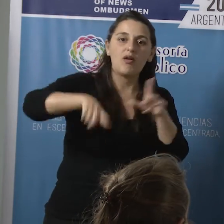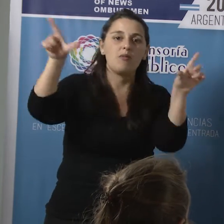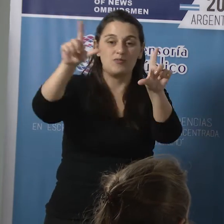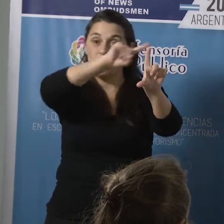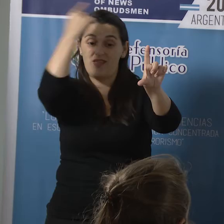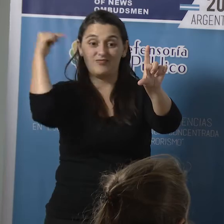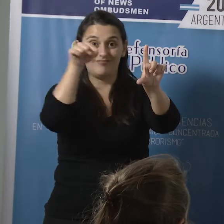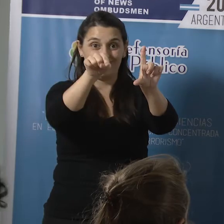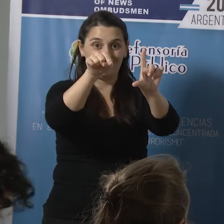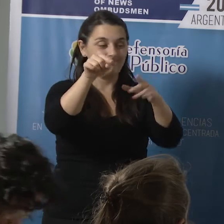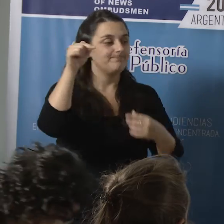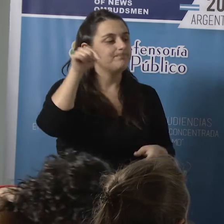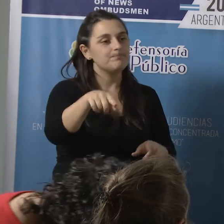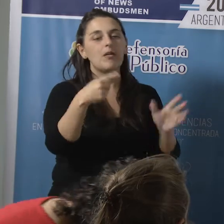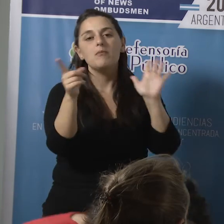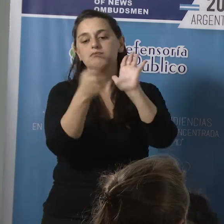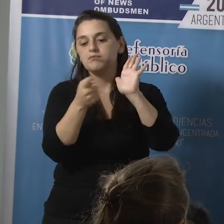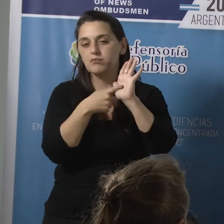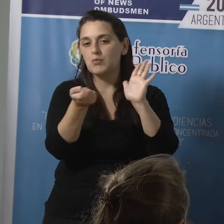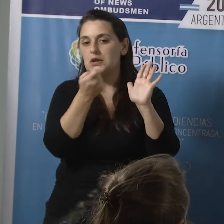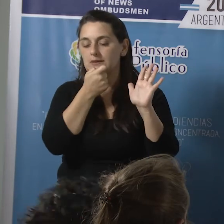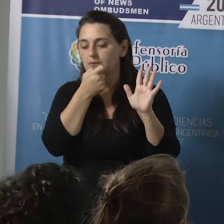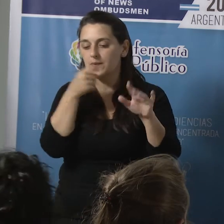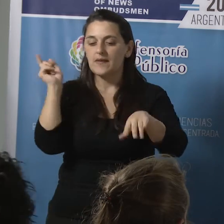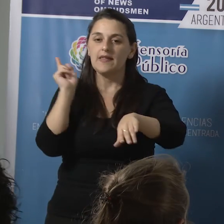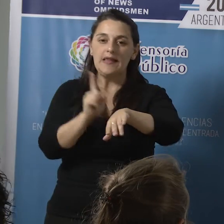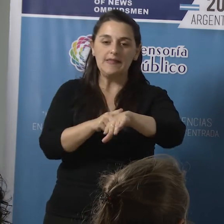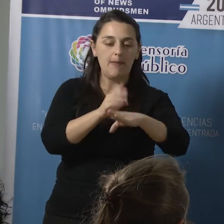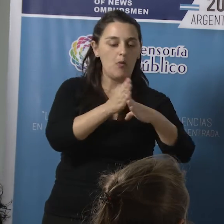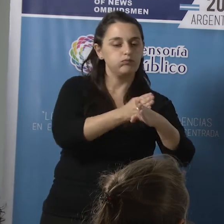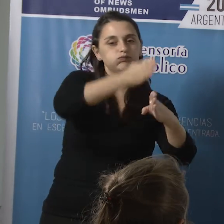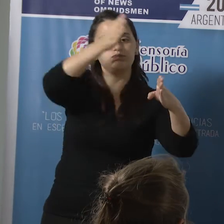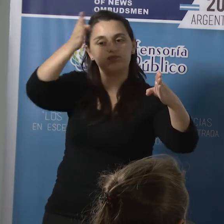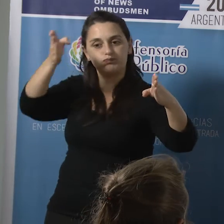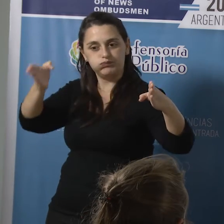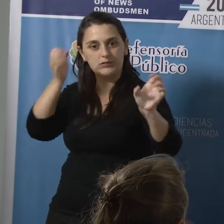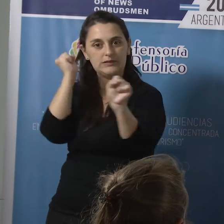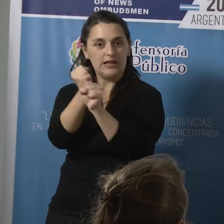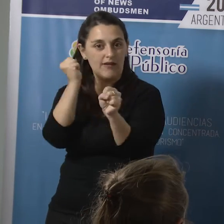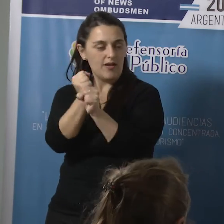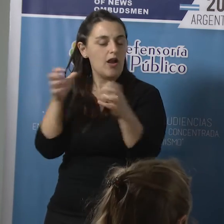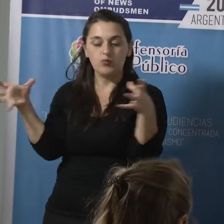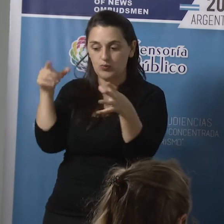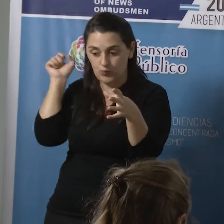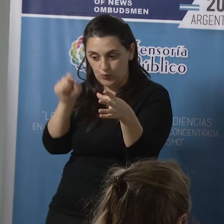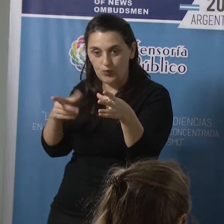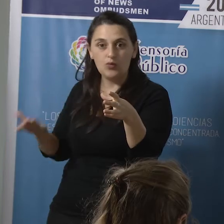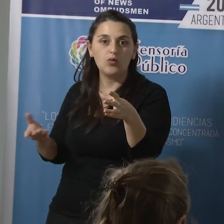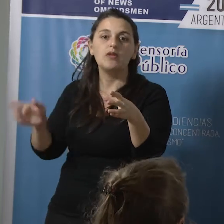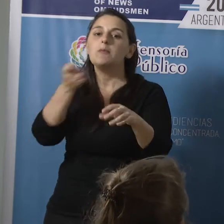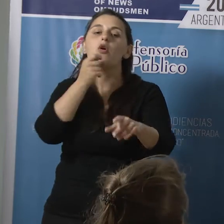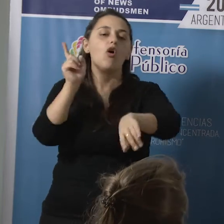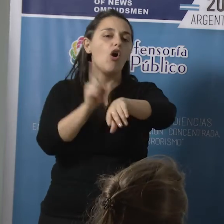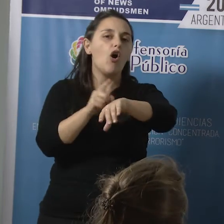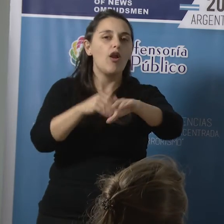de cuándo se deben presentar, en qué momento, cuánto debe durar el programa del comité, en qué